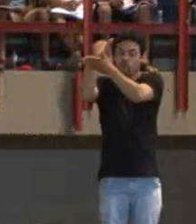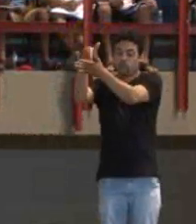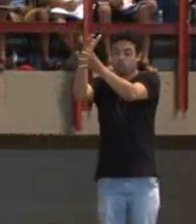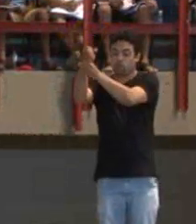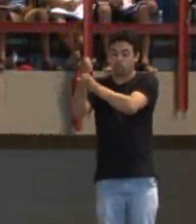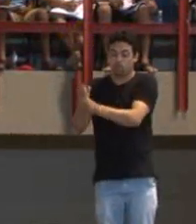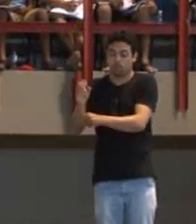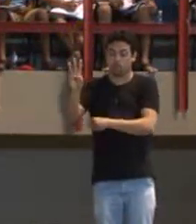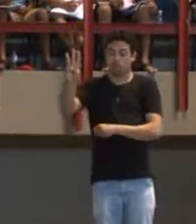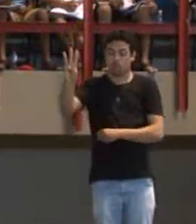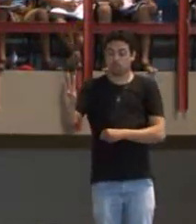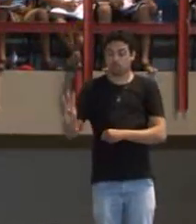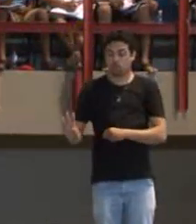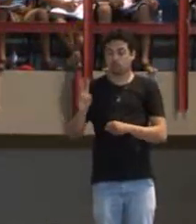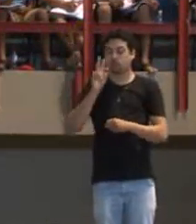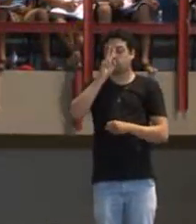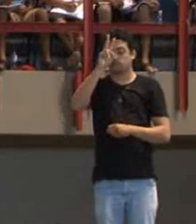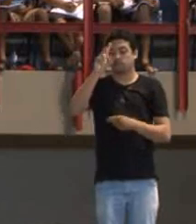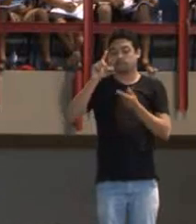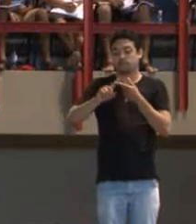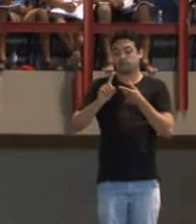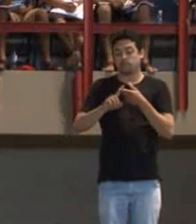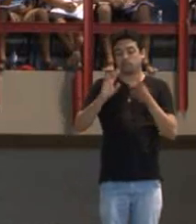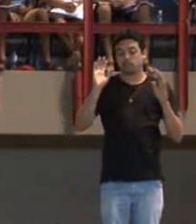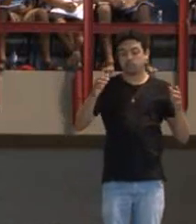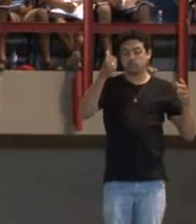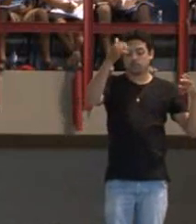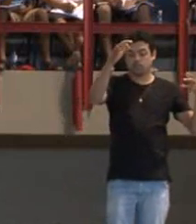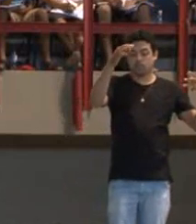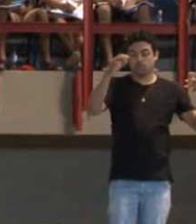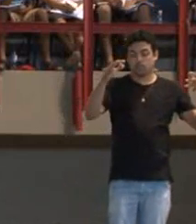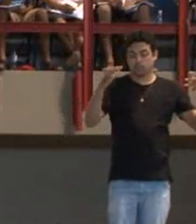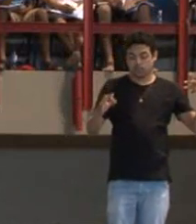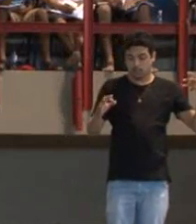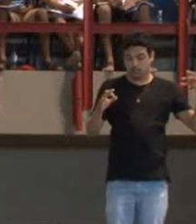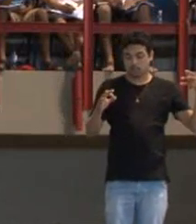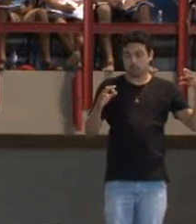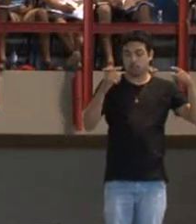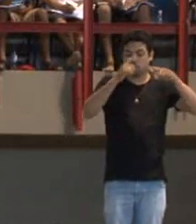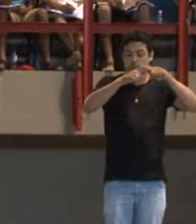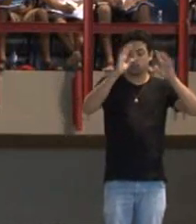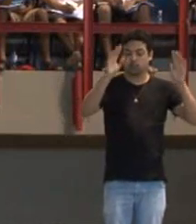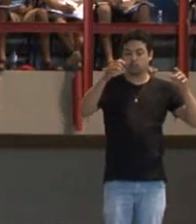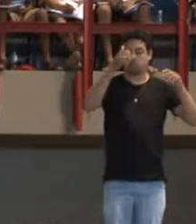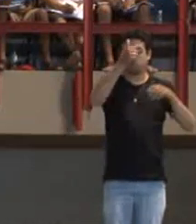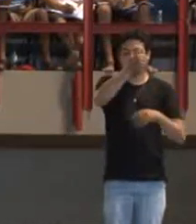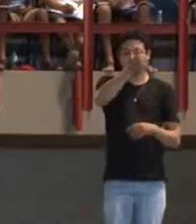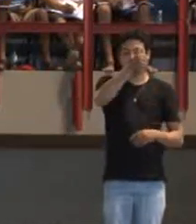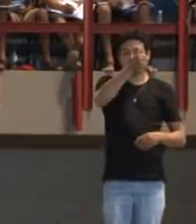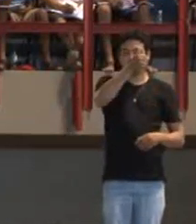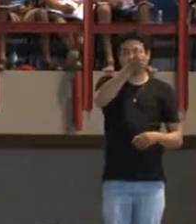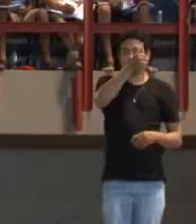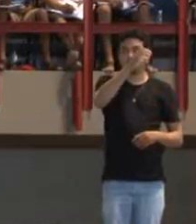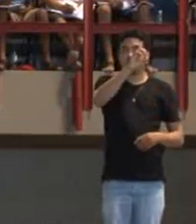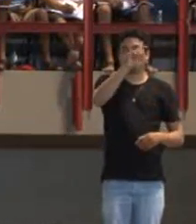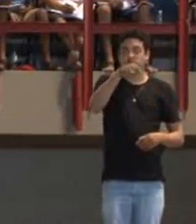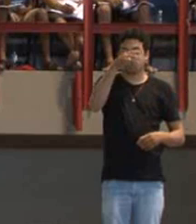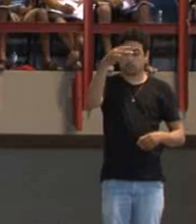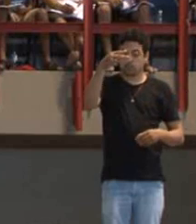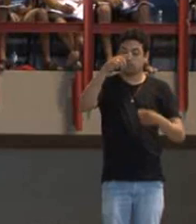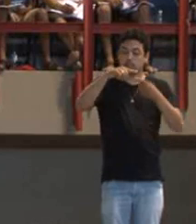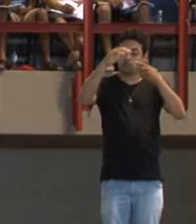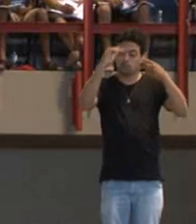dos intervalos. Nos primeiros 10 minutos, eu consumo mais, 0,3. Depois o consumo cai